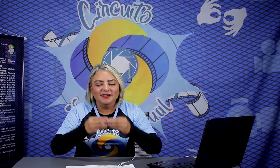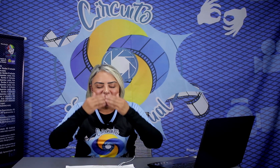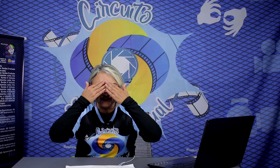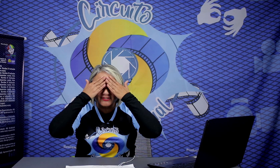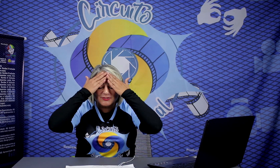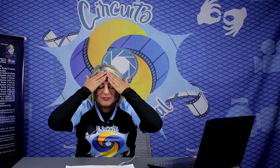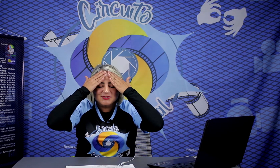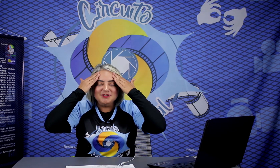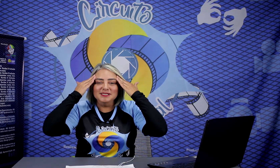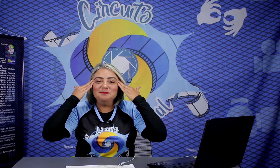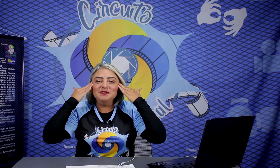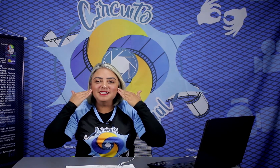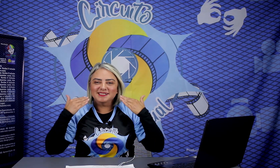Gente, eu já tô suando em bicas.